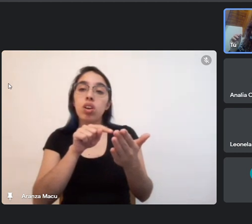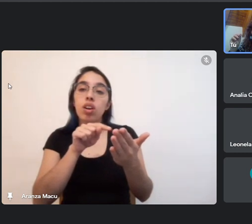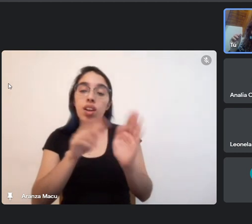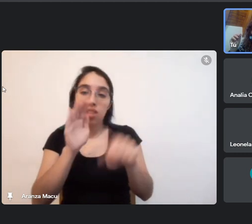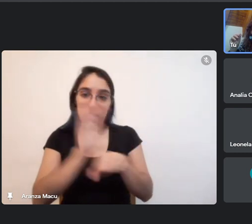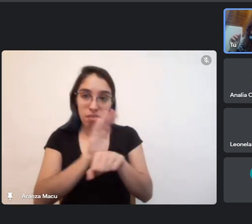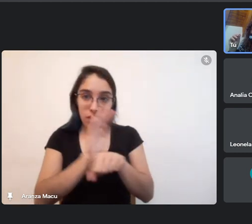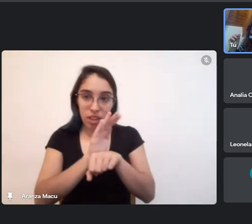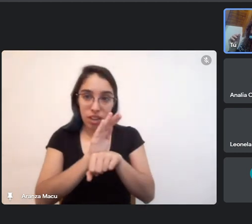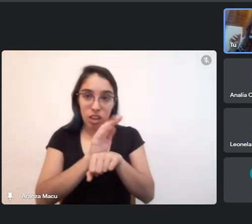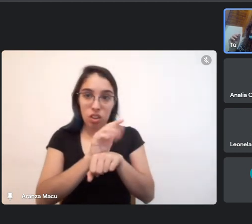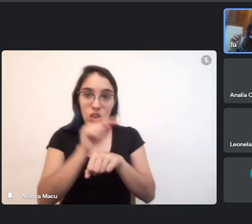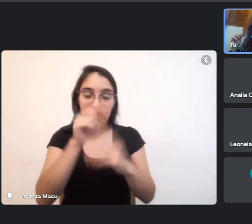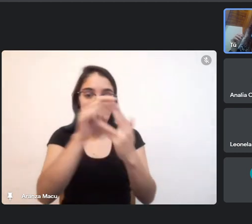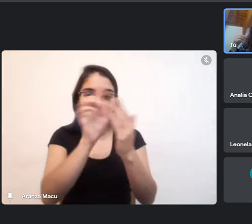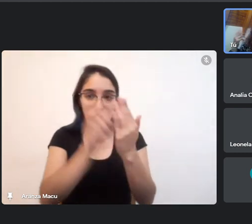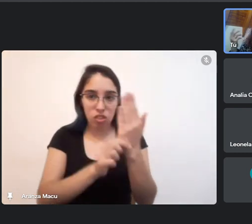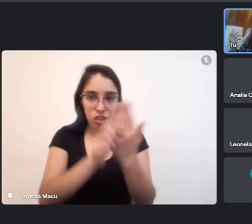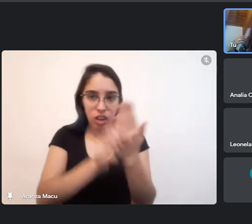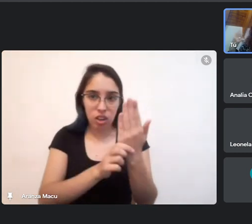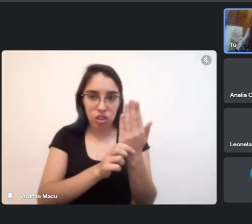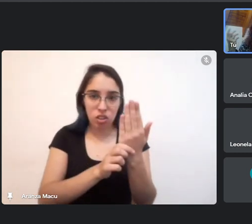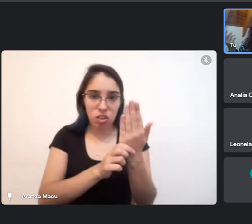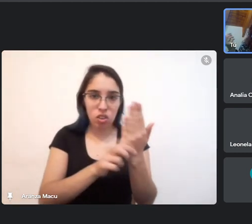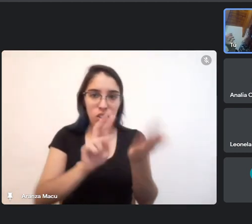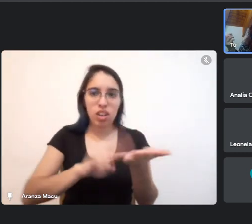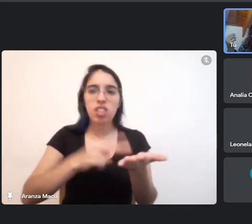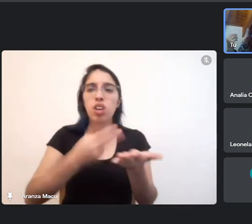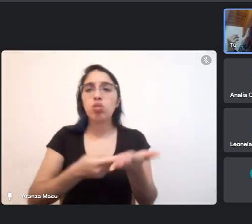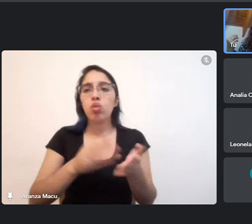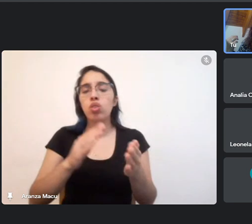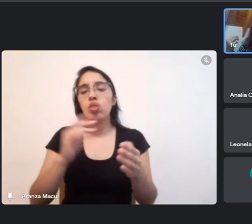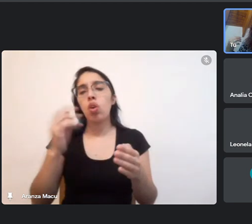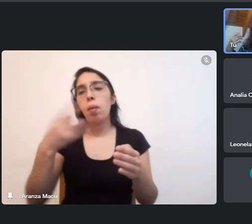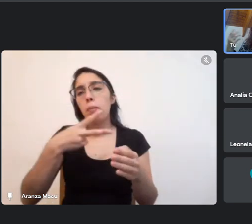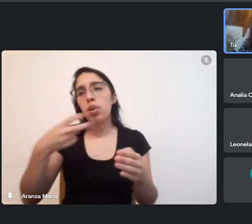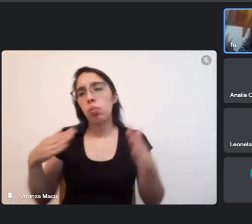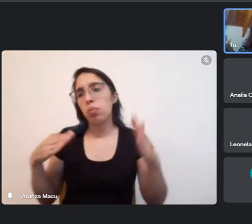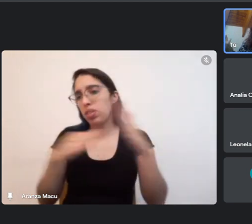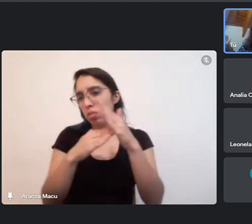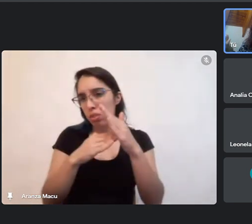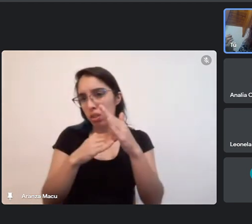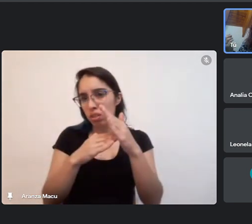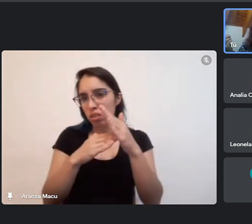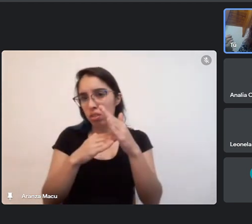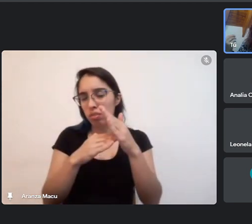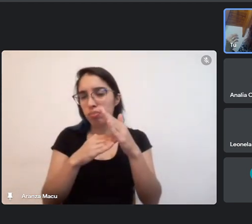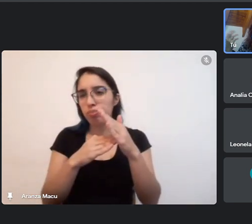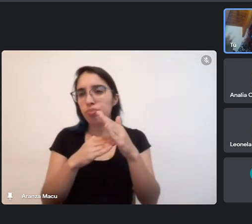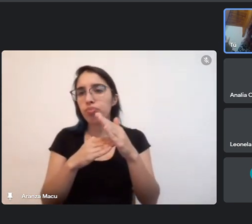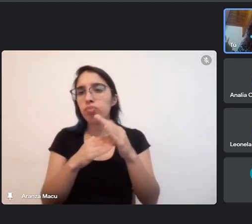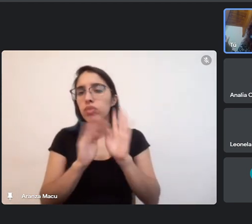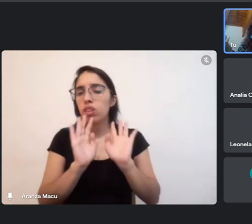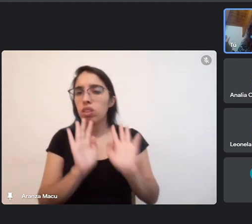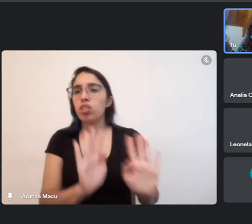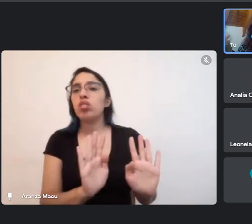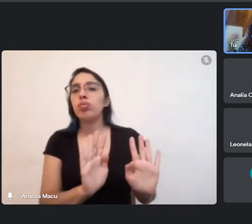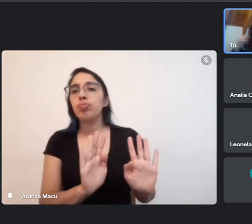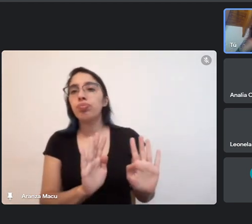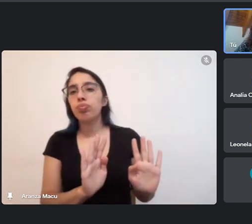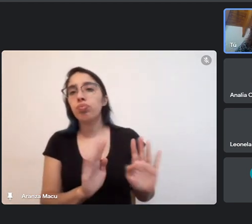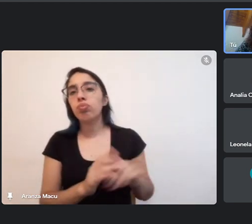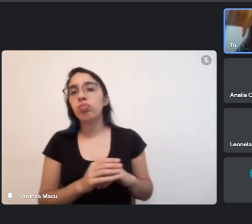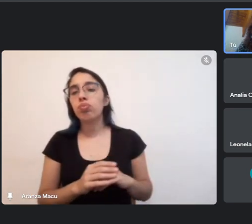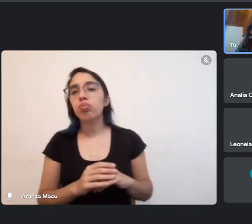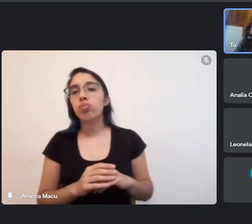¿sí? El verbo to be es ser o estar, have, tener, y do, hacer. Eso sí